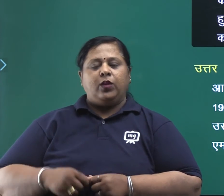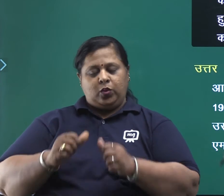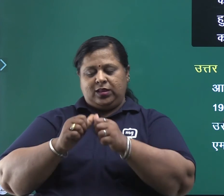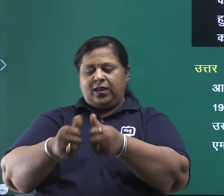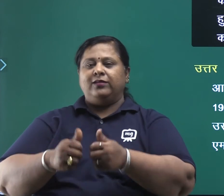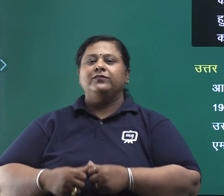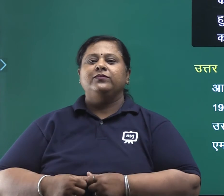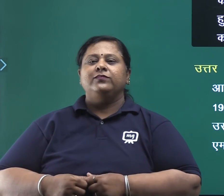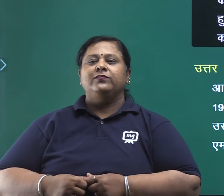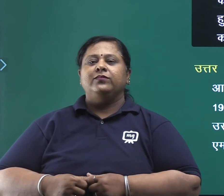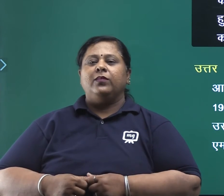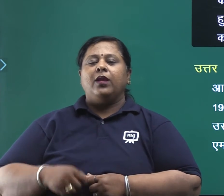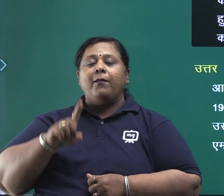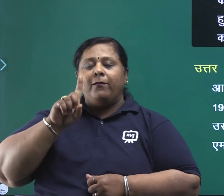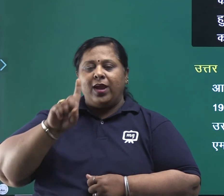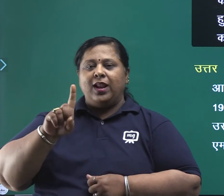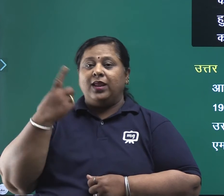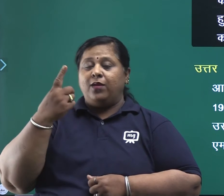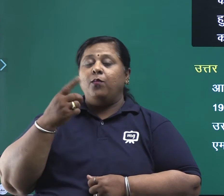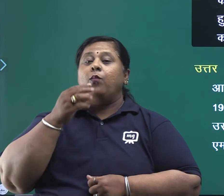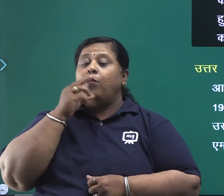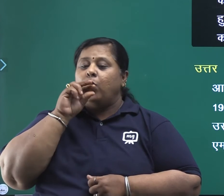उत्तर है पहली बोलती फिल्म